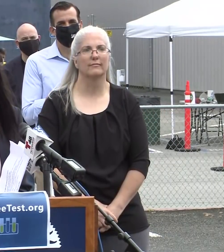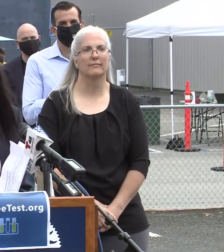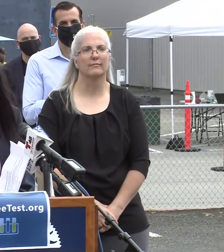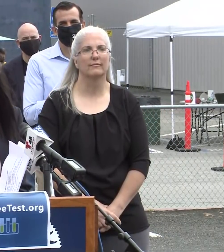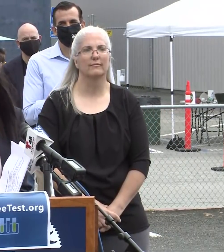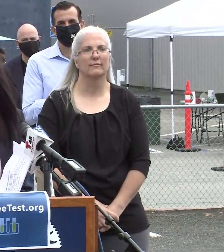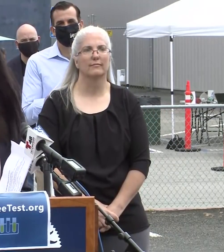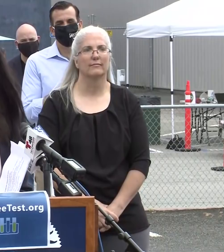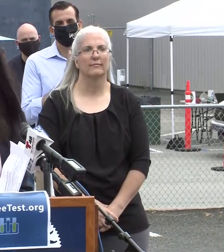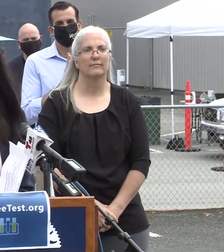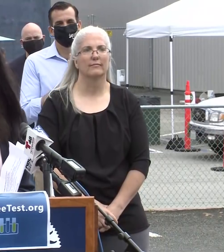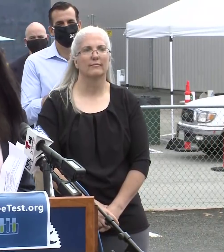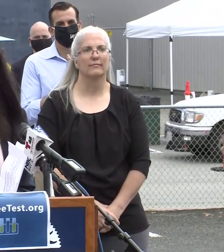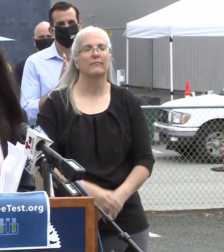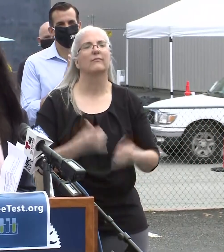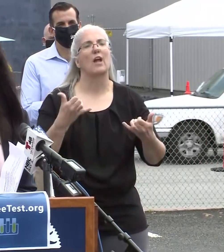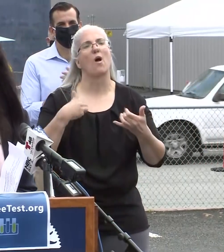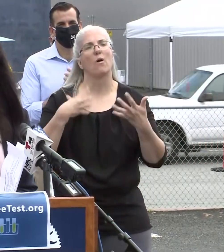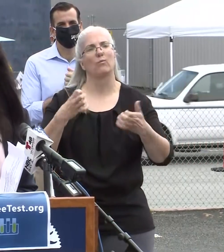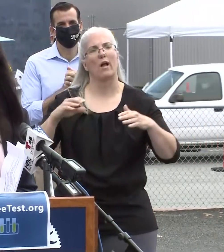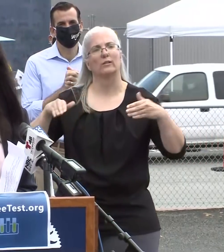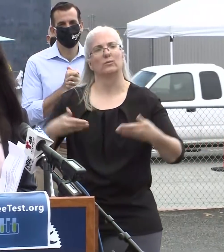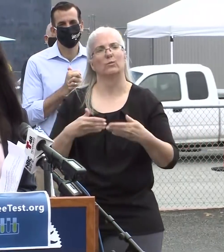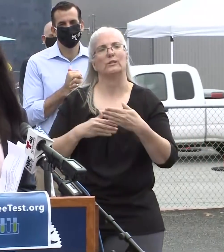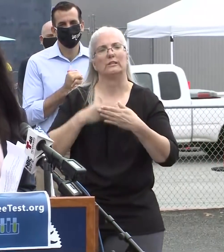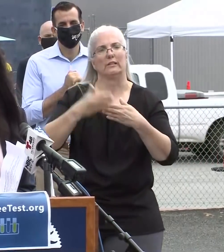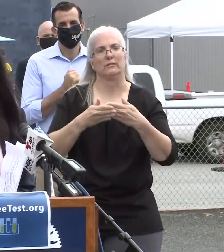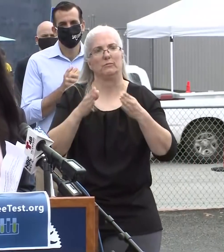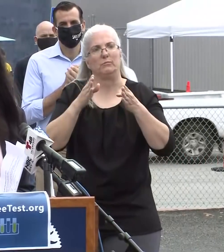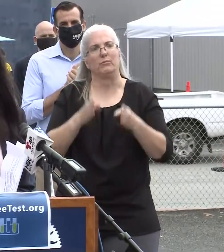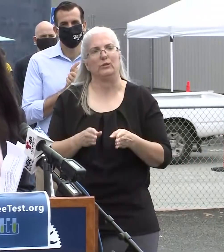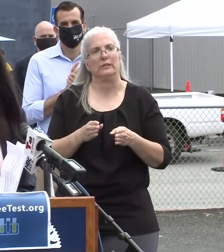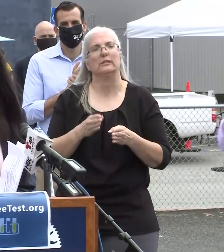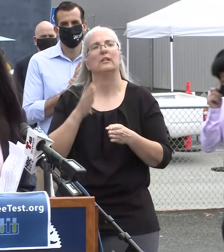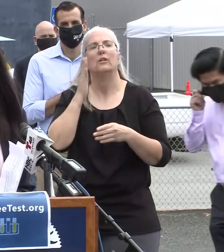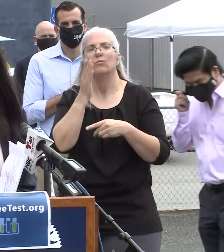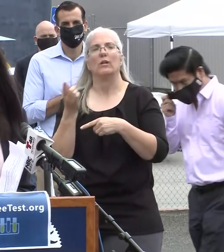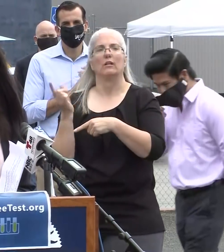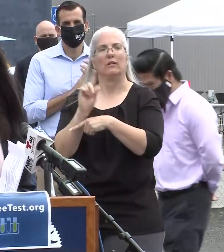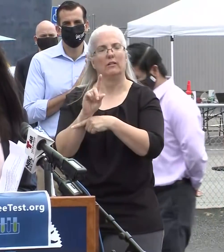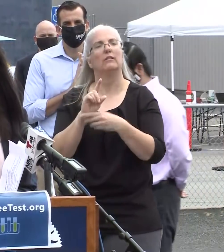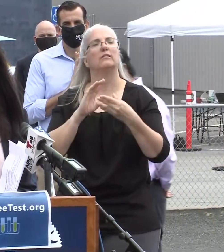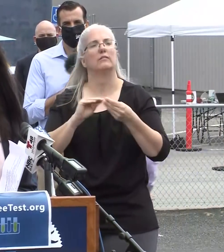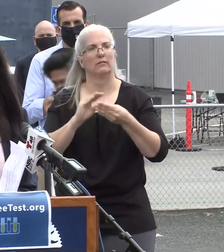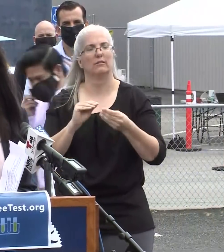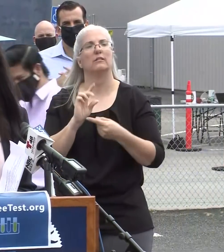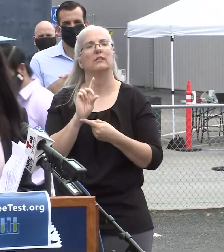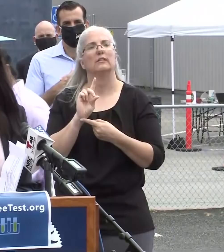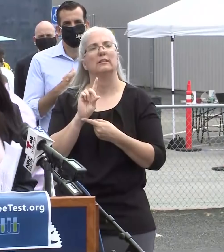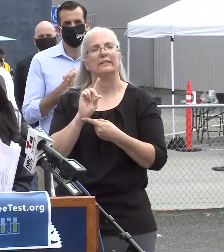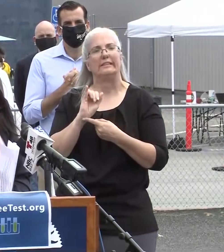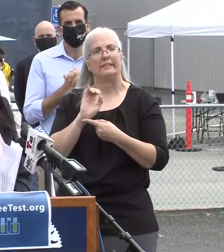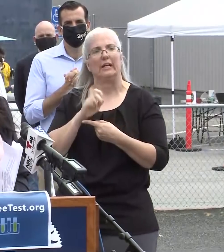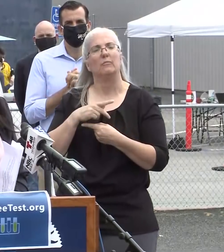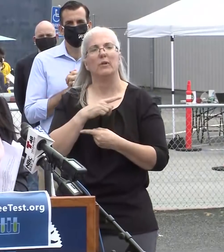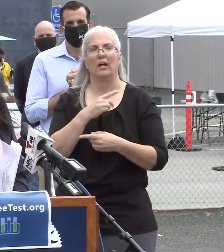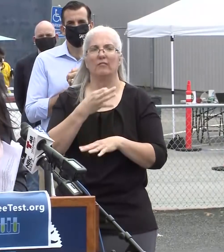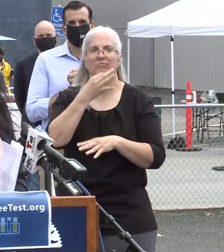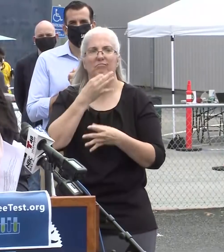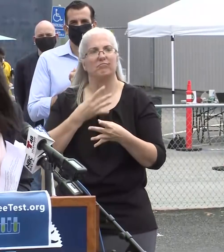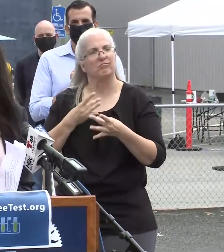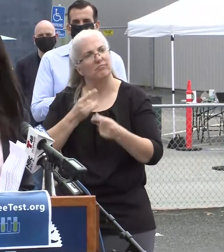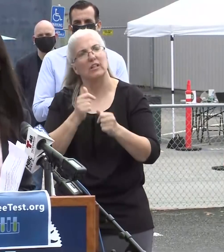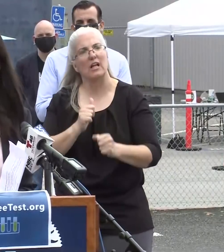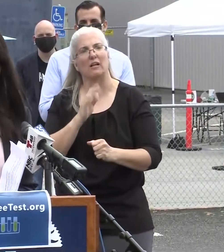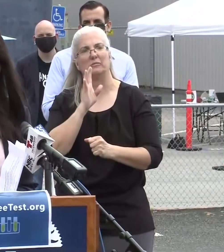like to introduce our council member Lon Diep, who not only is very fluent in English, thank